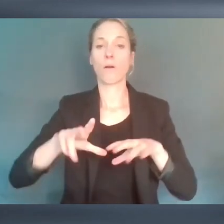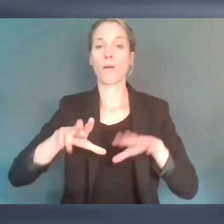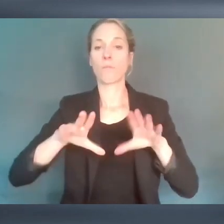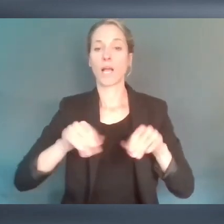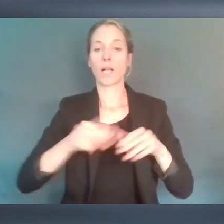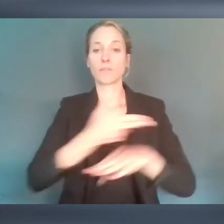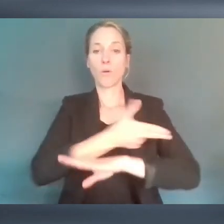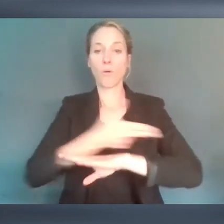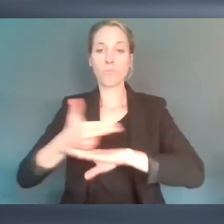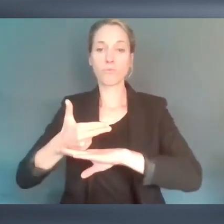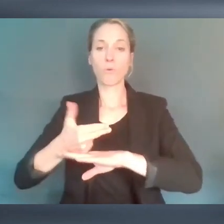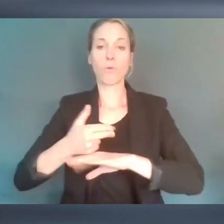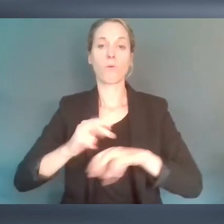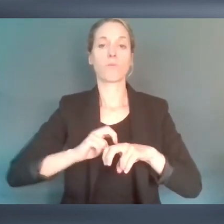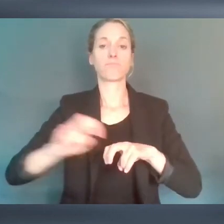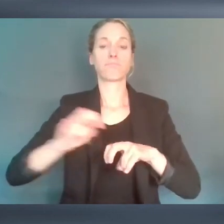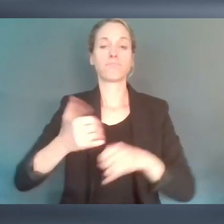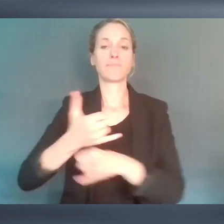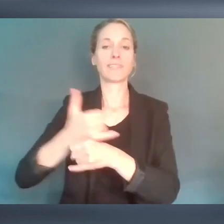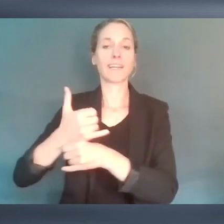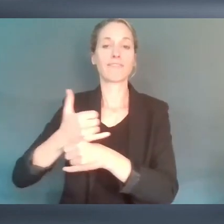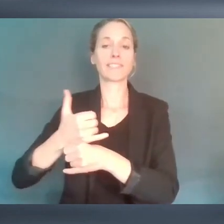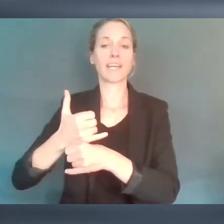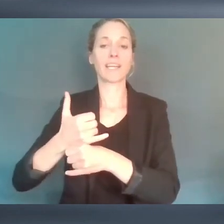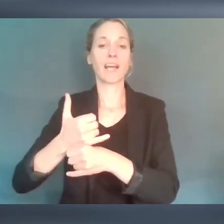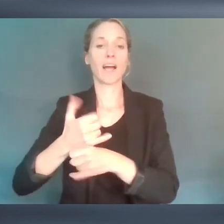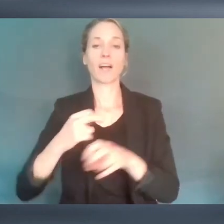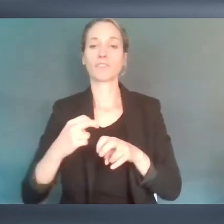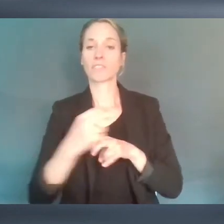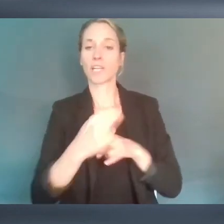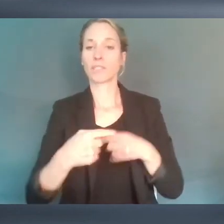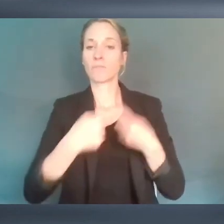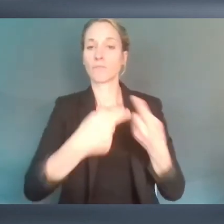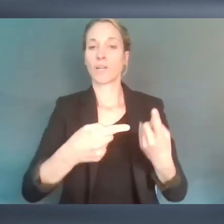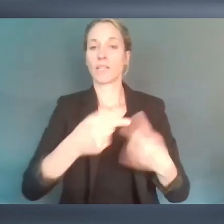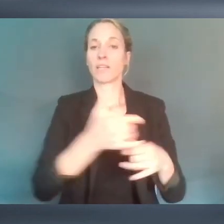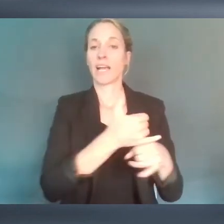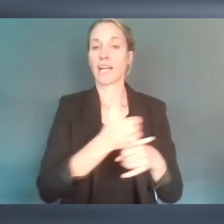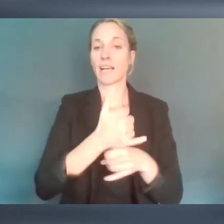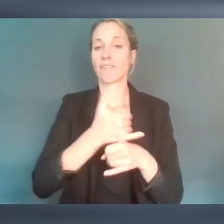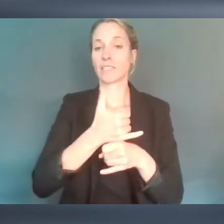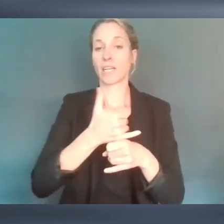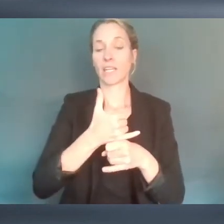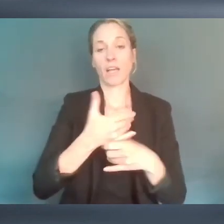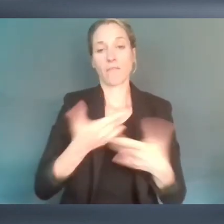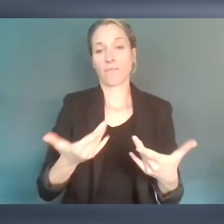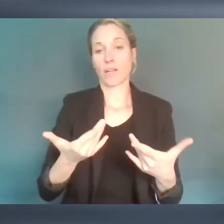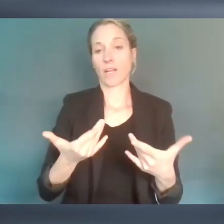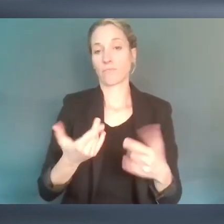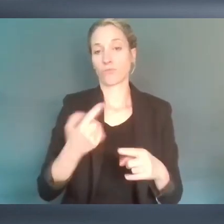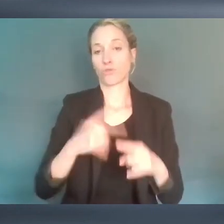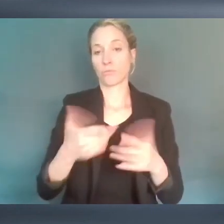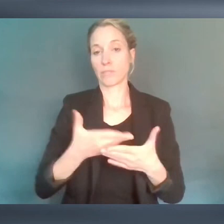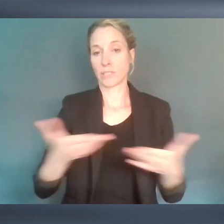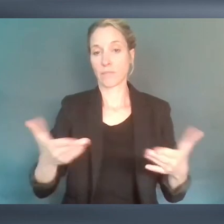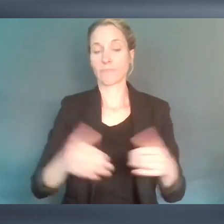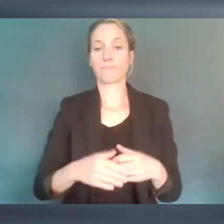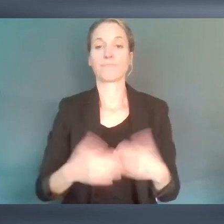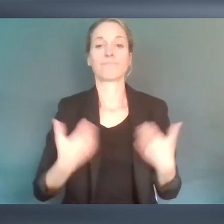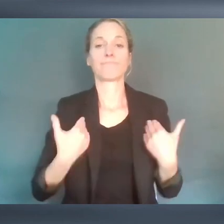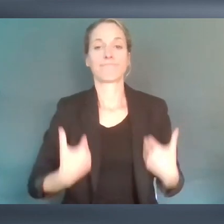de réunion. C'est parfois aussi basique et simple que ça. Je suis aussi un homme dans une